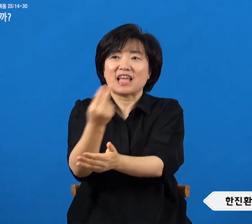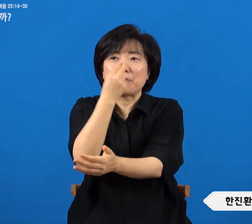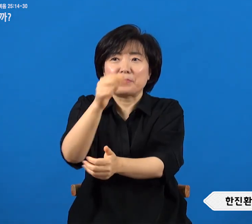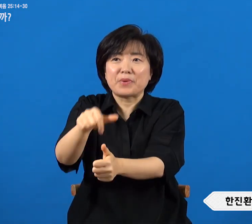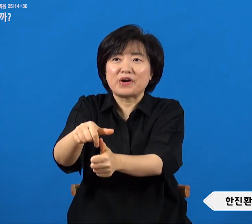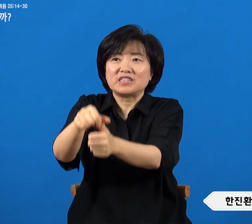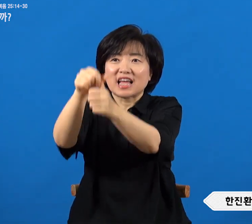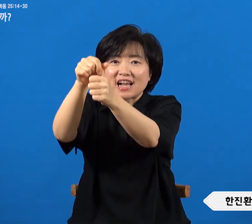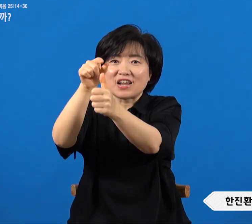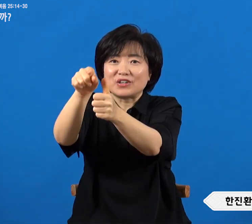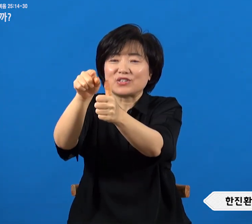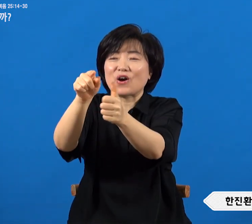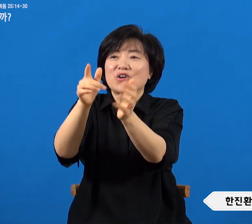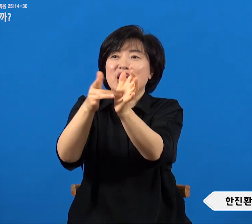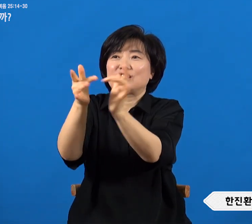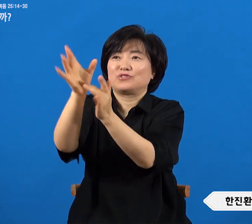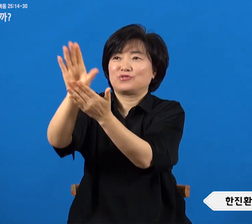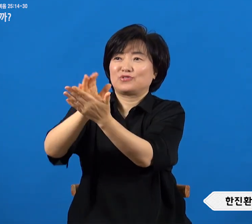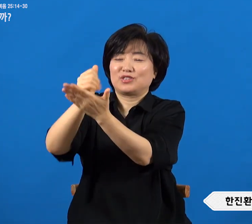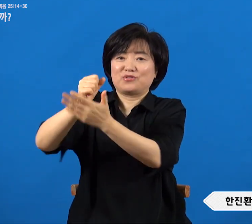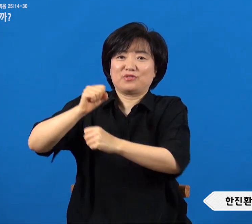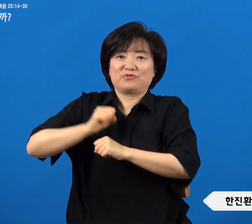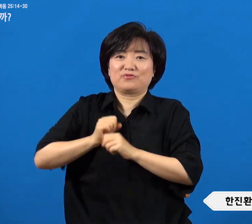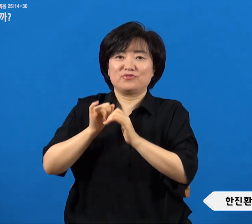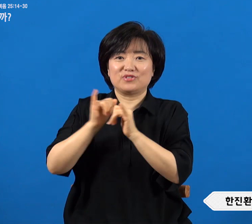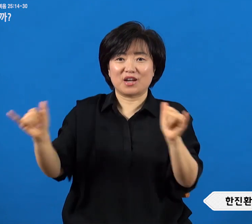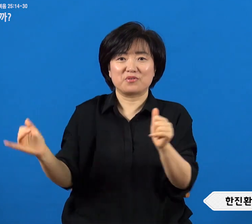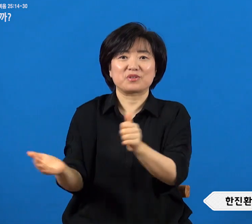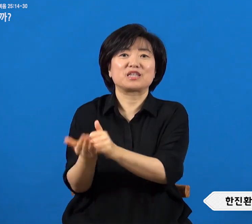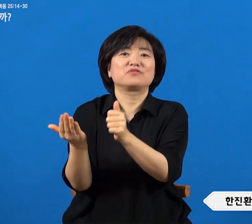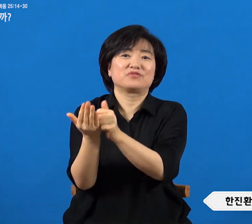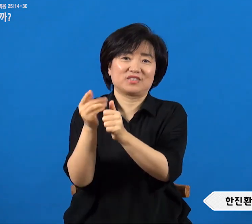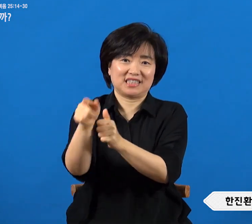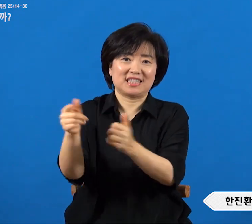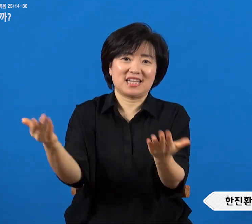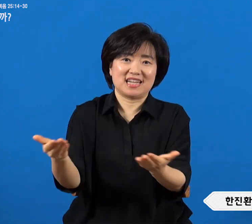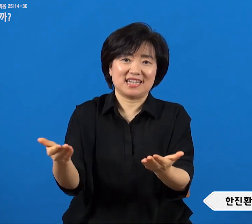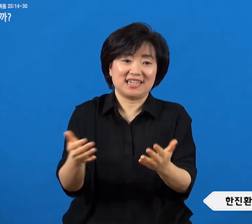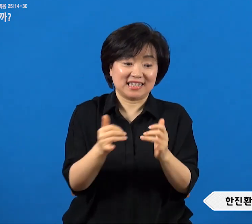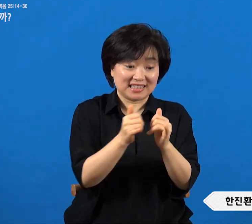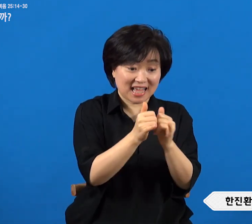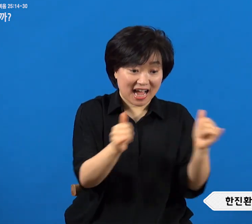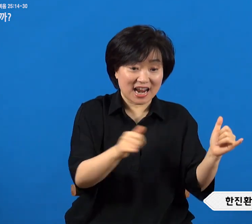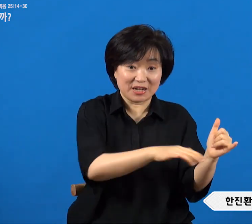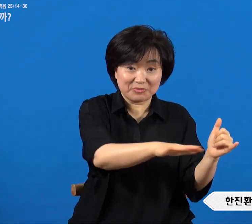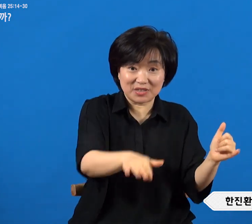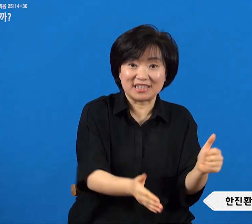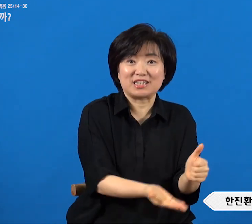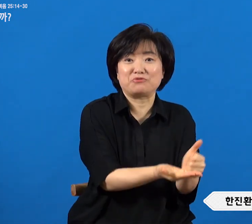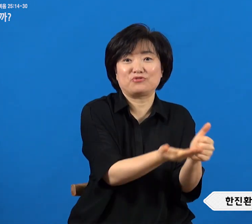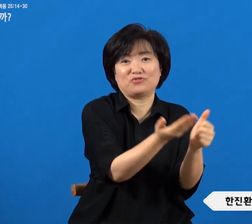생명을 예수님의 군사로 키워내는 것입니다. 사람을 남기는 것입니다.